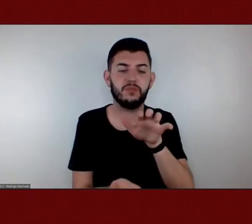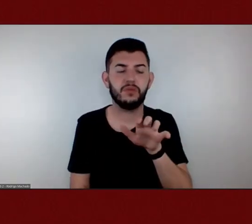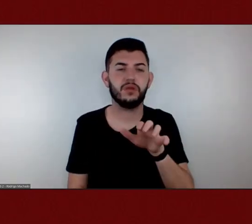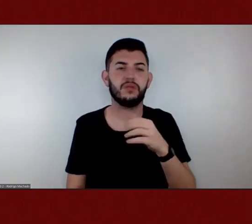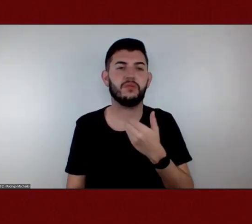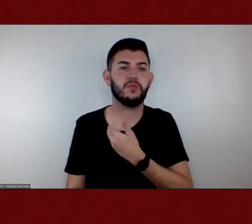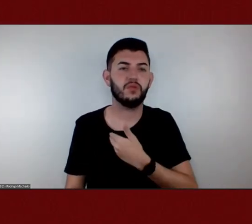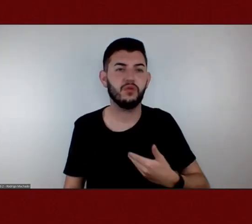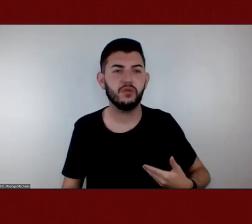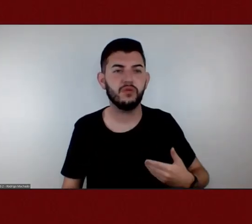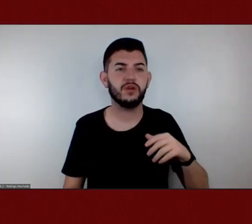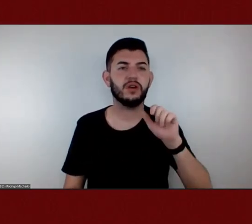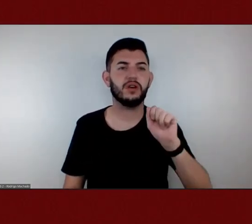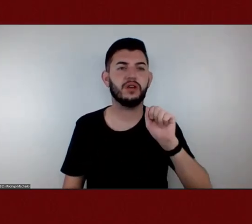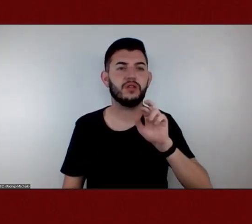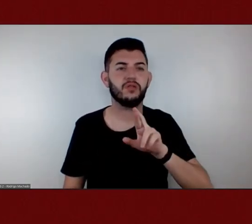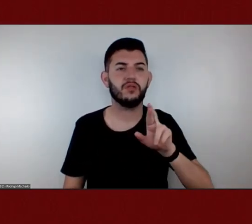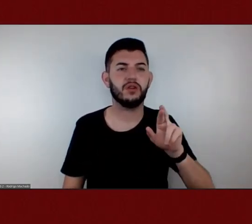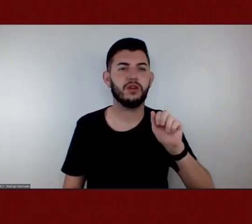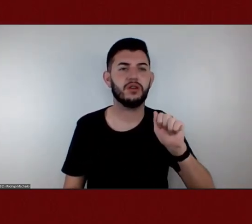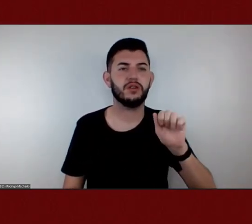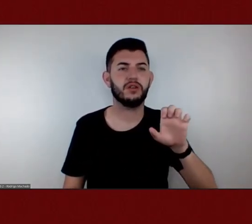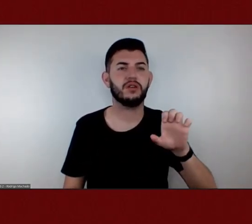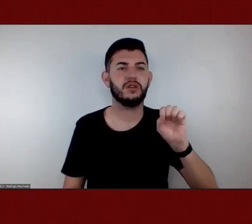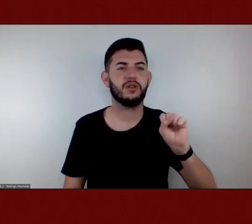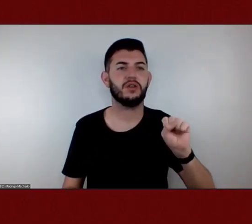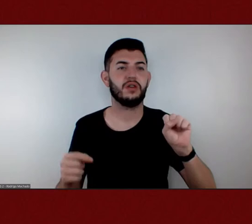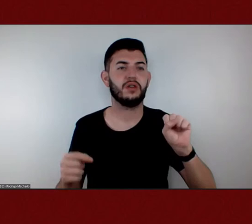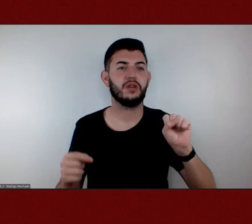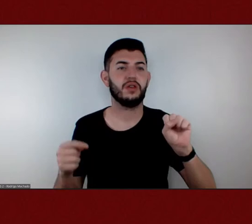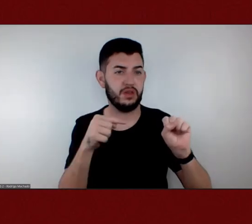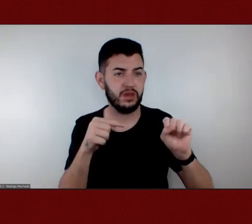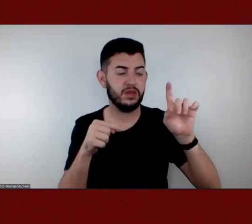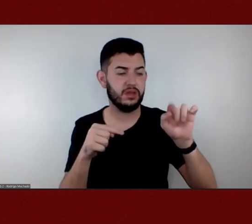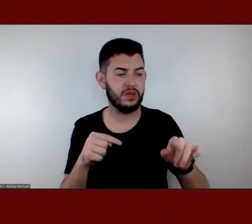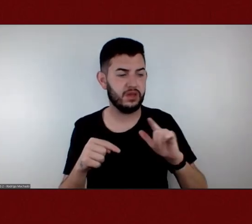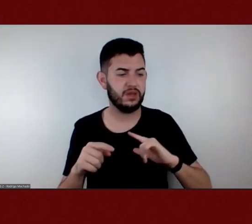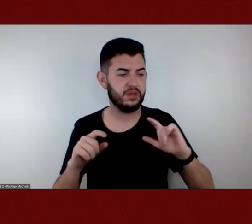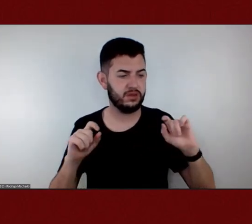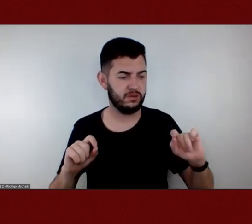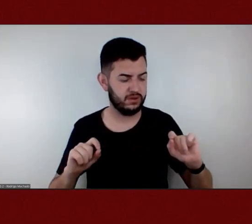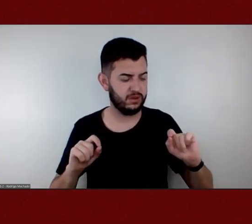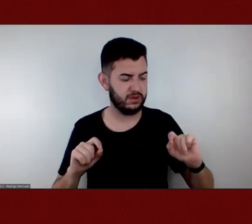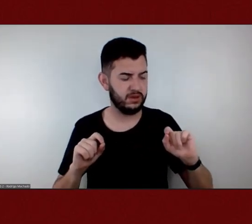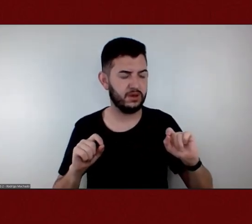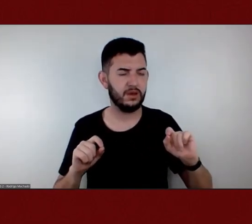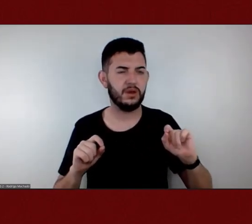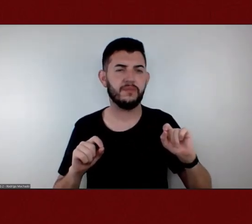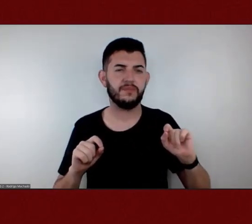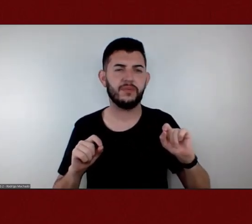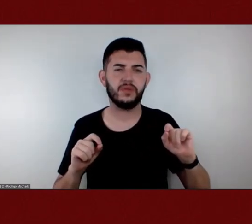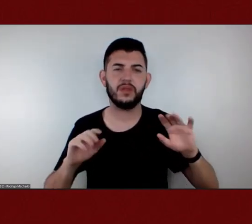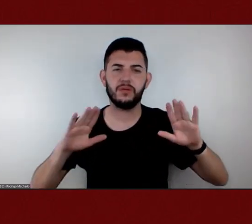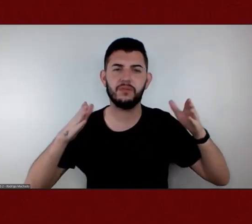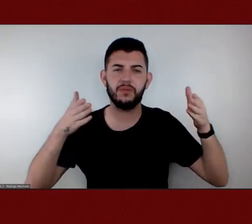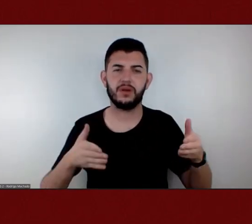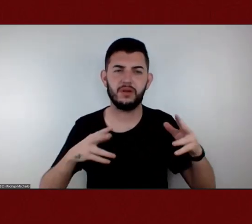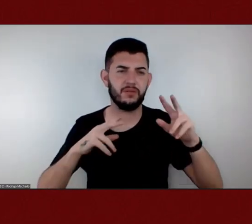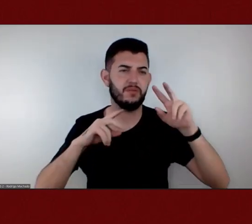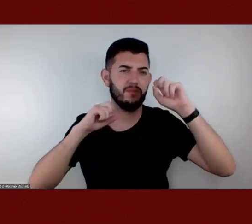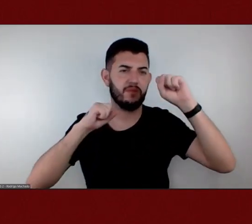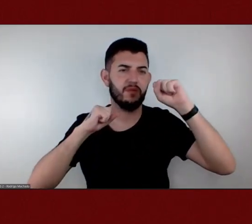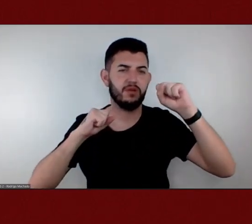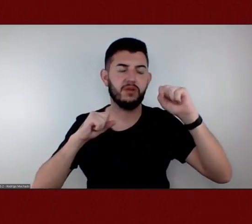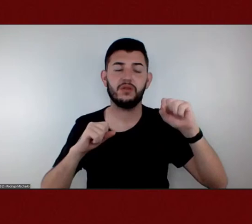nós tínhamos uma certa vanguarda desse processo. E, junto disso, a presença muito forte do Partido